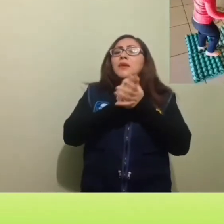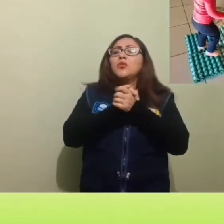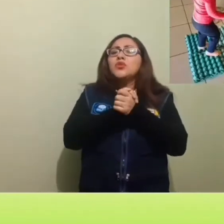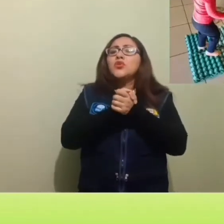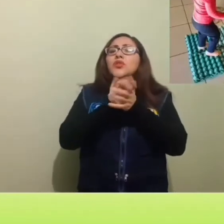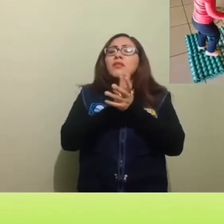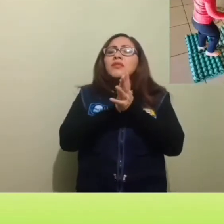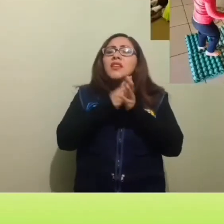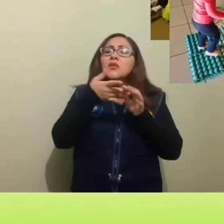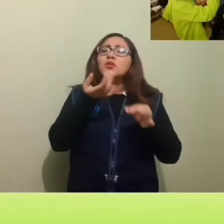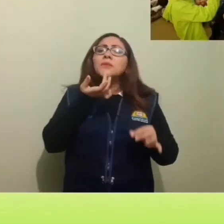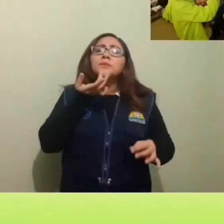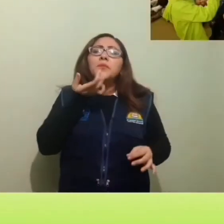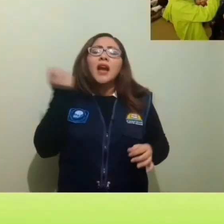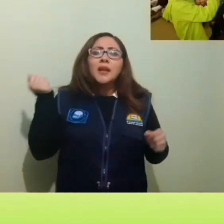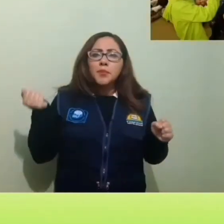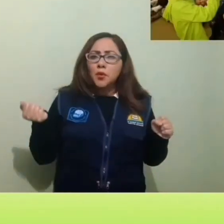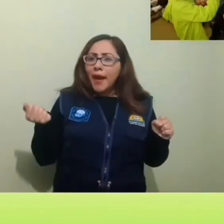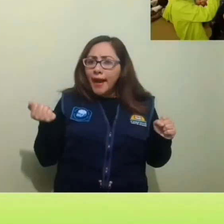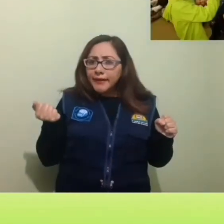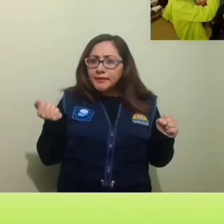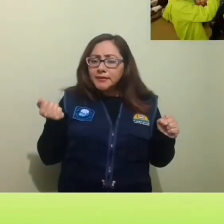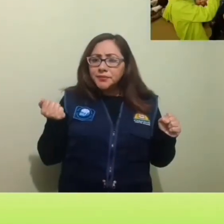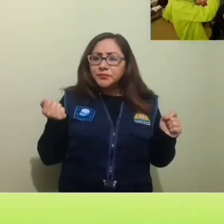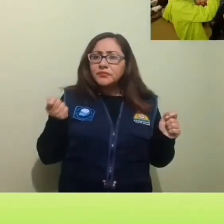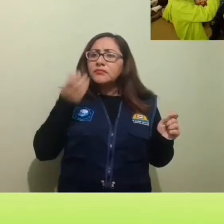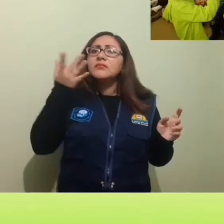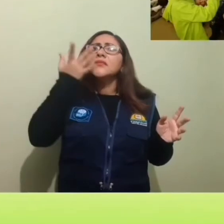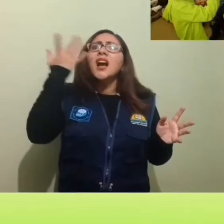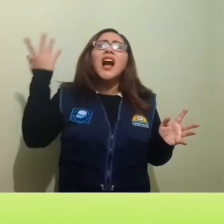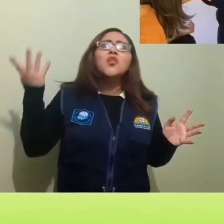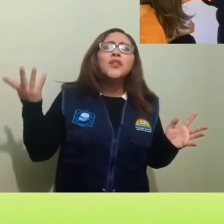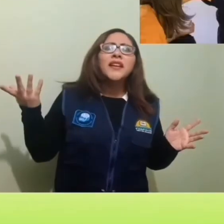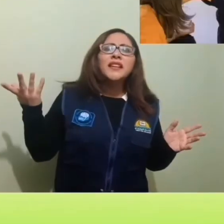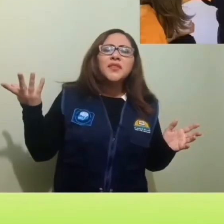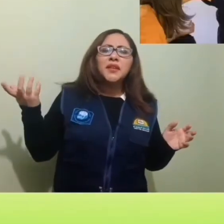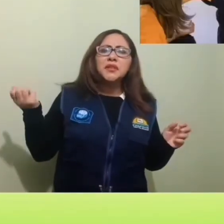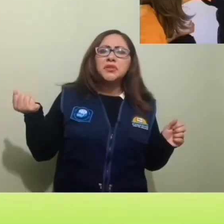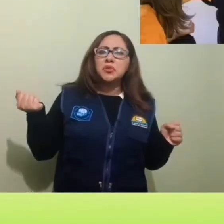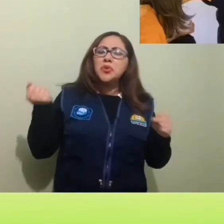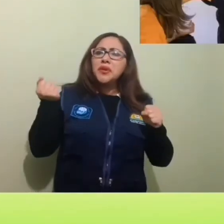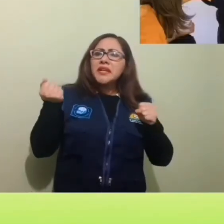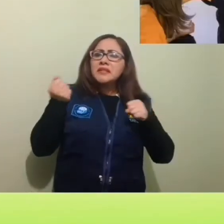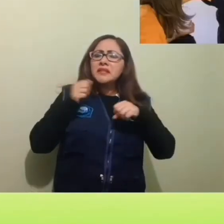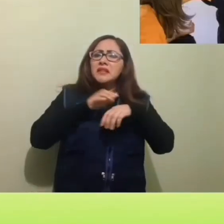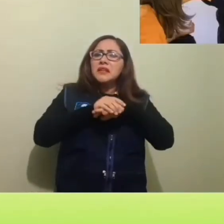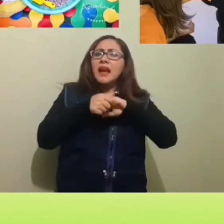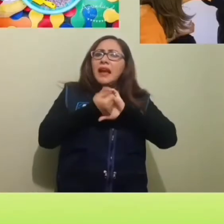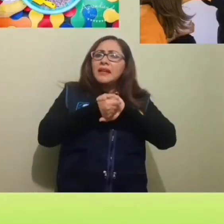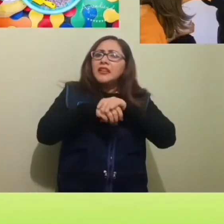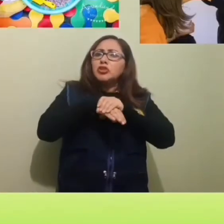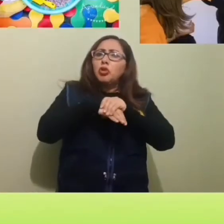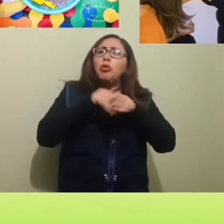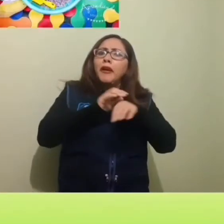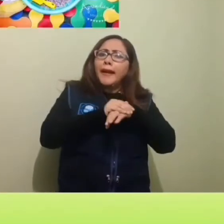nuestros sentidos Al probar Al oler diferentes olores Al tocar